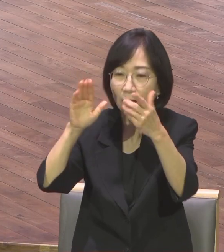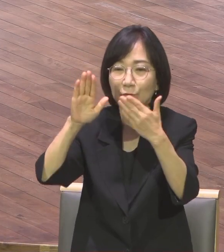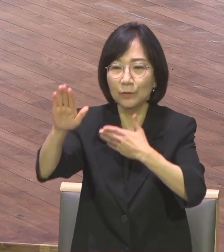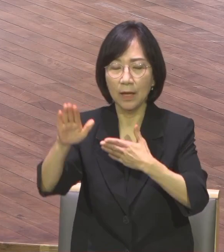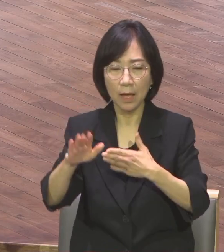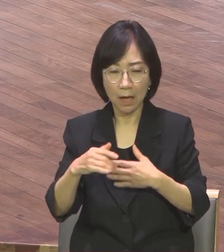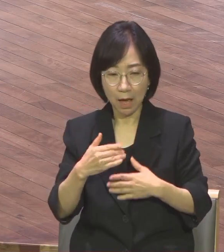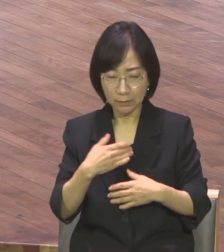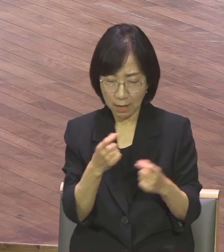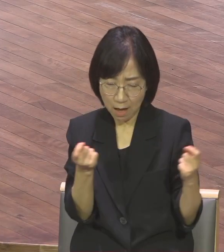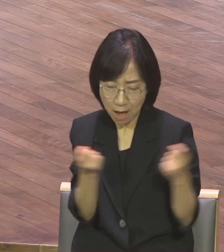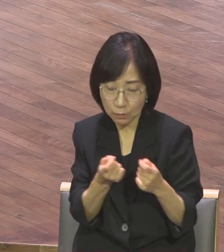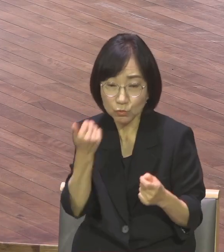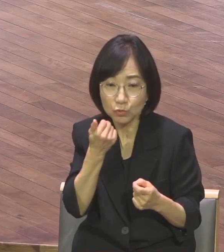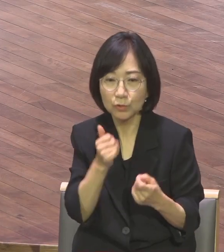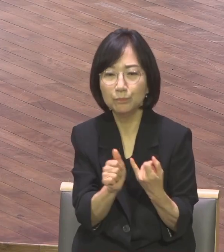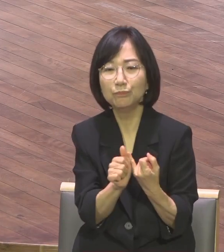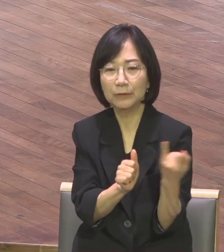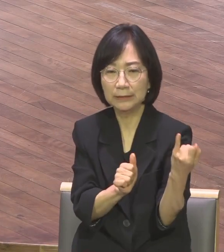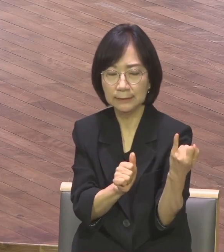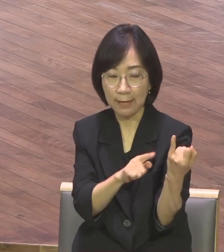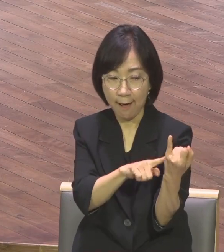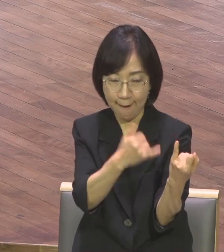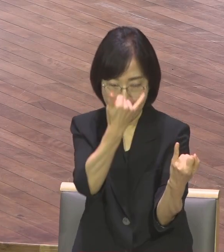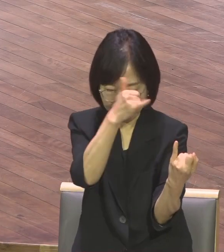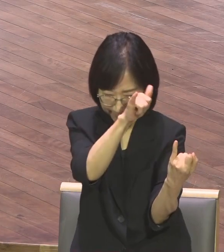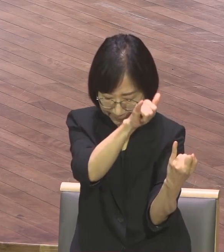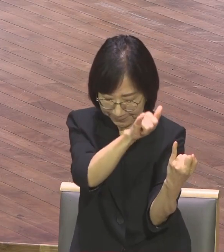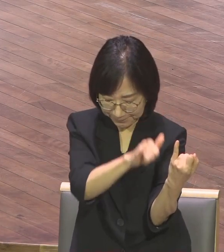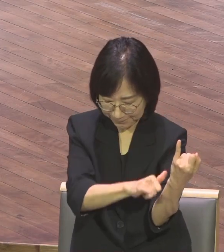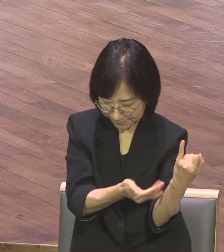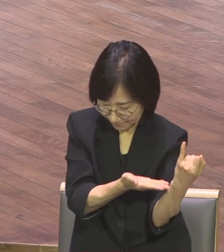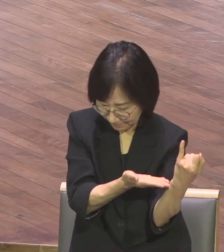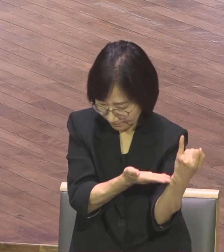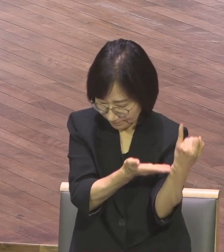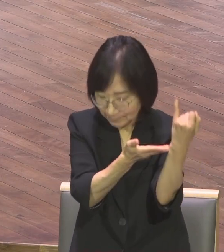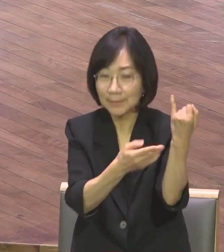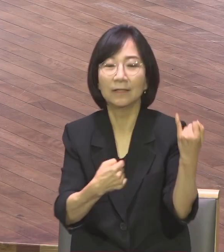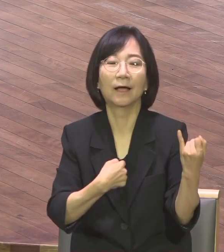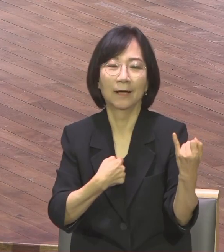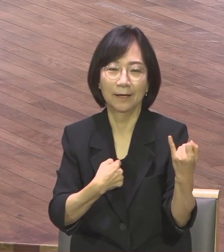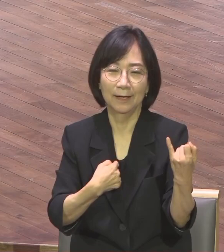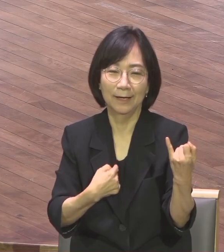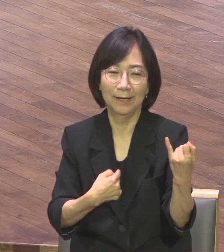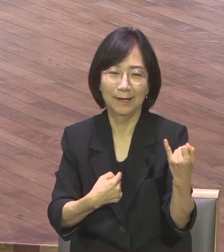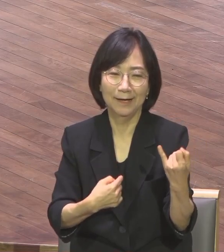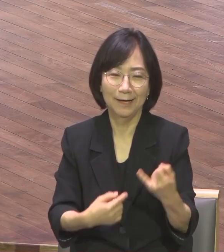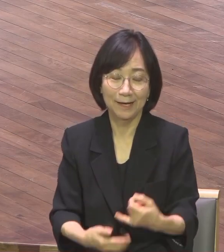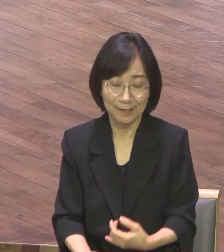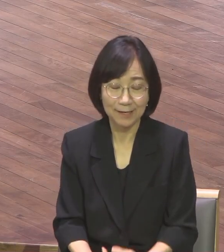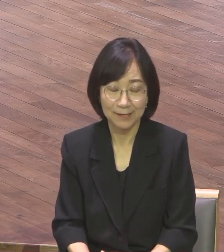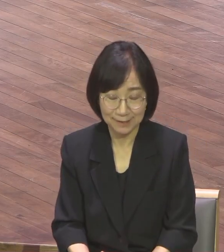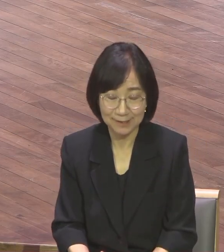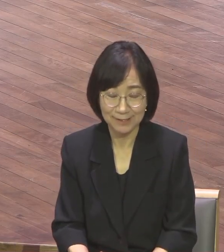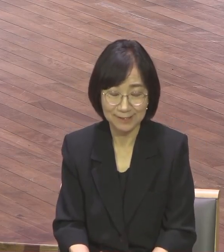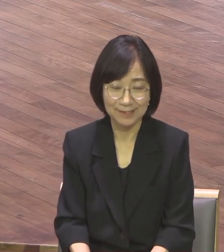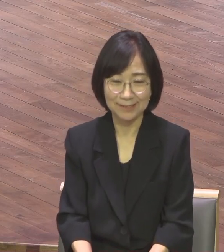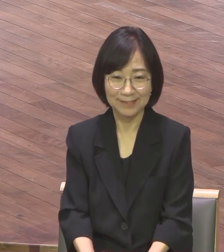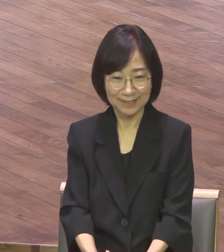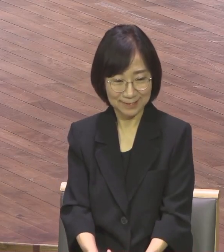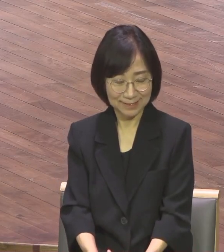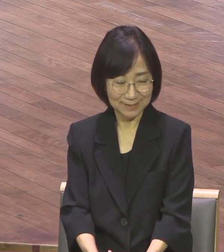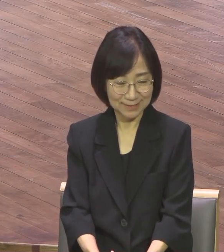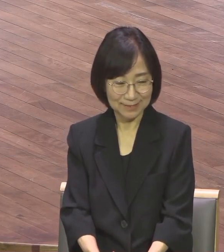가장 가까운 사람에서 예의를 지켜야 돼. 그게 엘리트 삶이에요. 그게 상류층의 삶이에요.